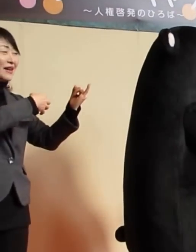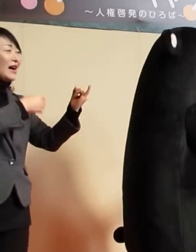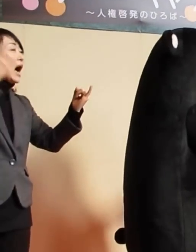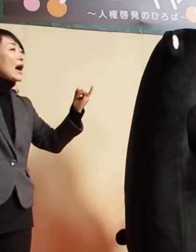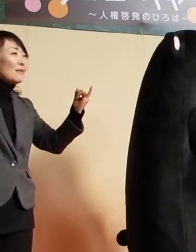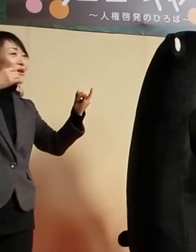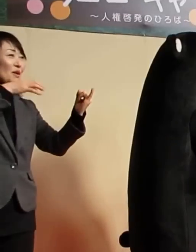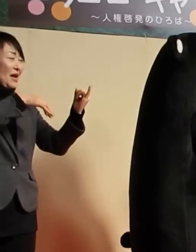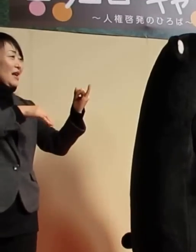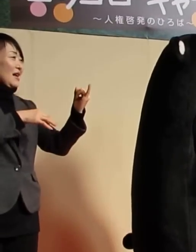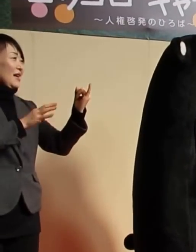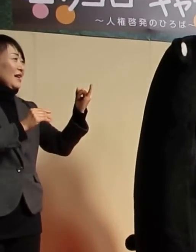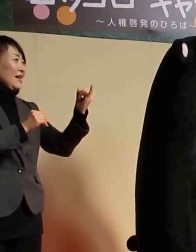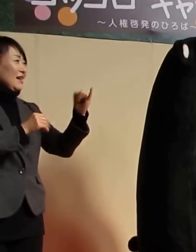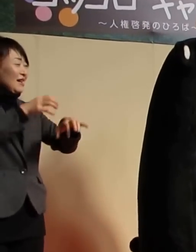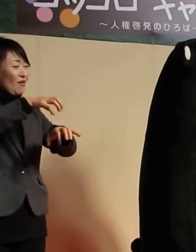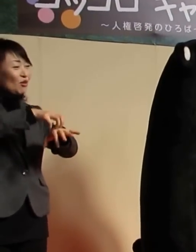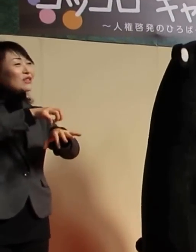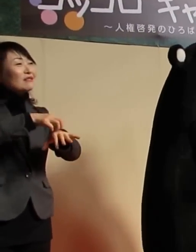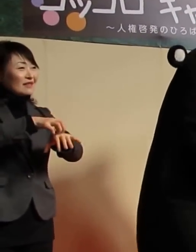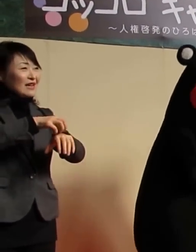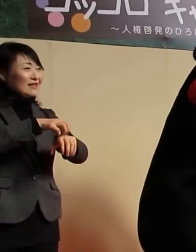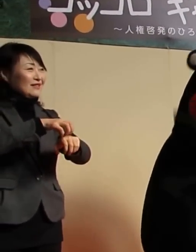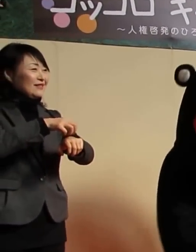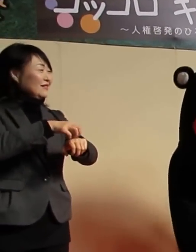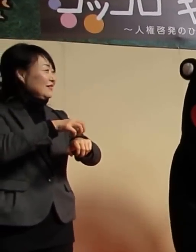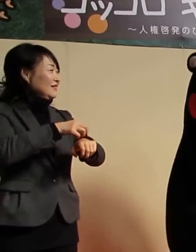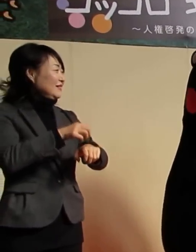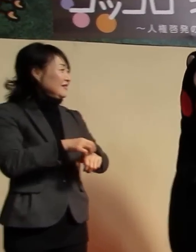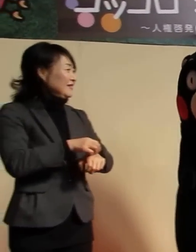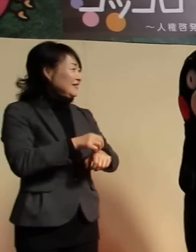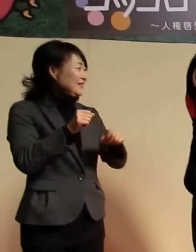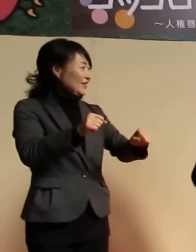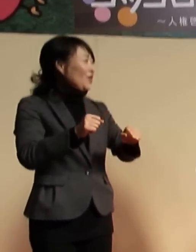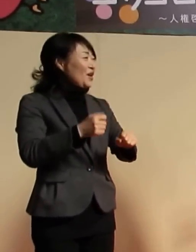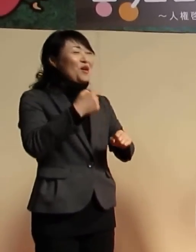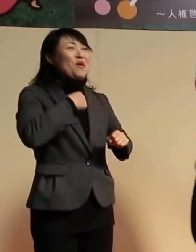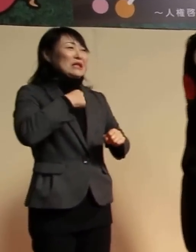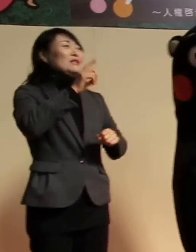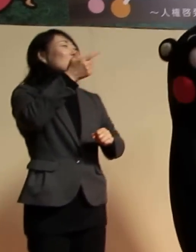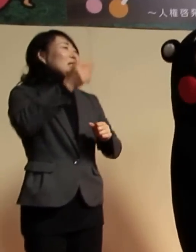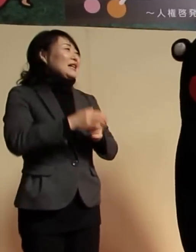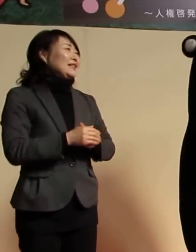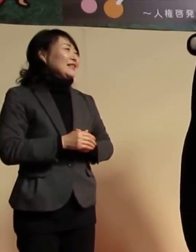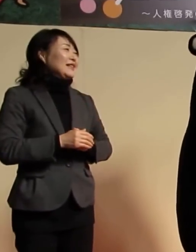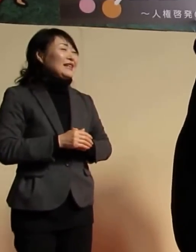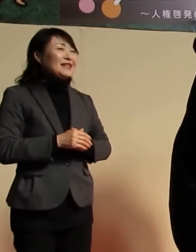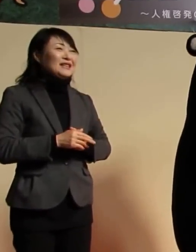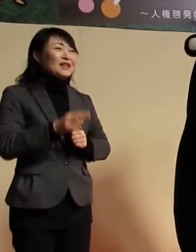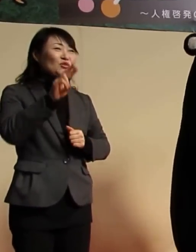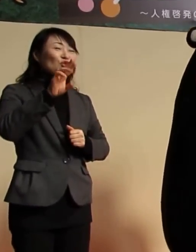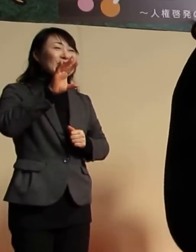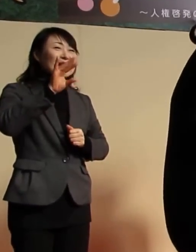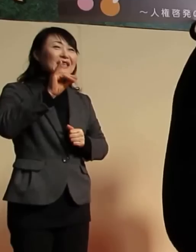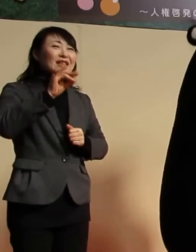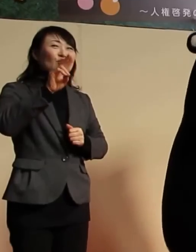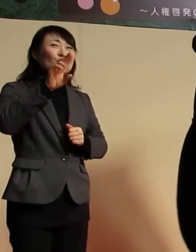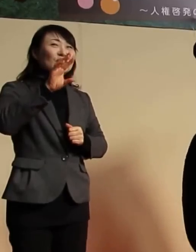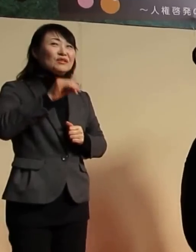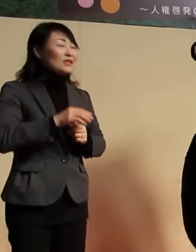、髪の毛お猿さんにしよう、やっぱりお猿さんにしよう、私出てこないから ちっ、はい、ちっていう お